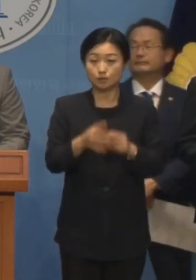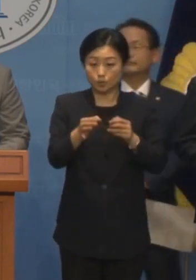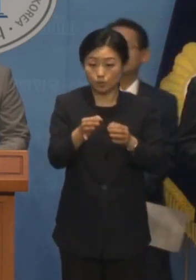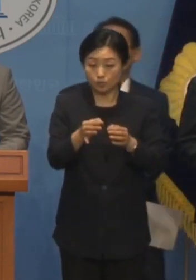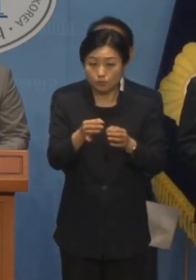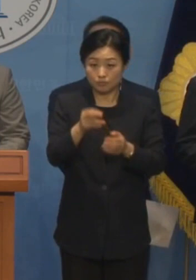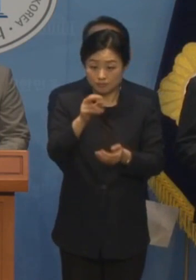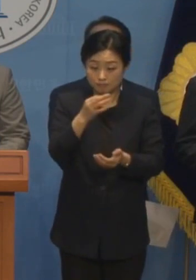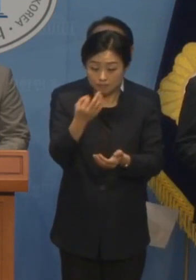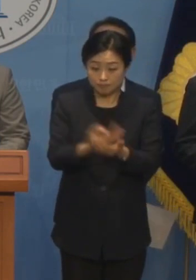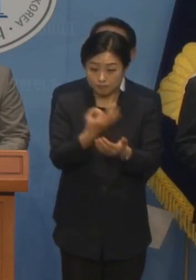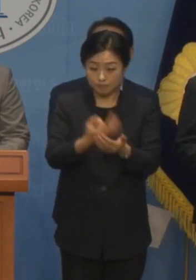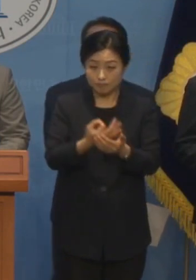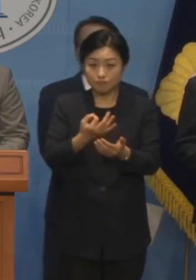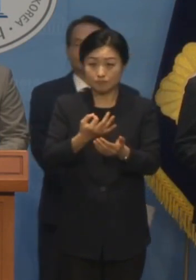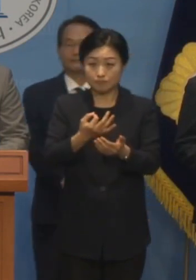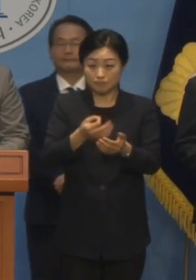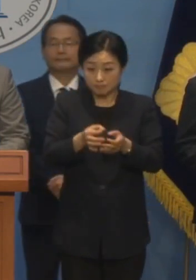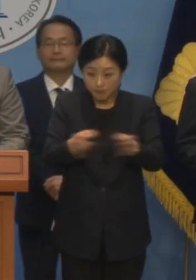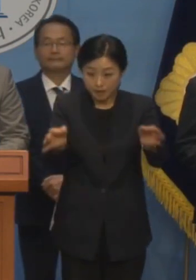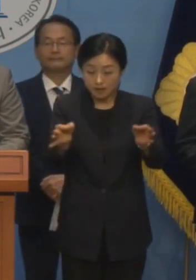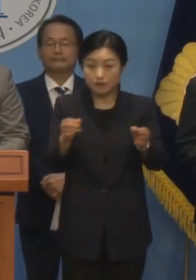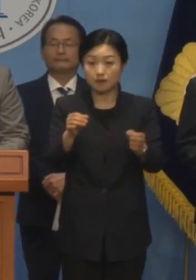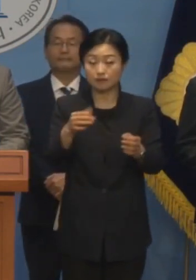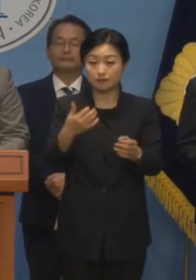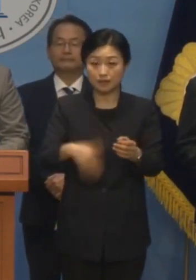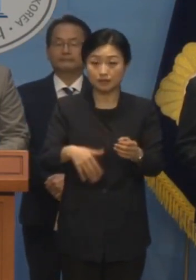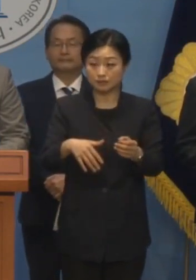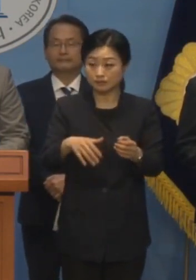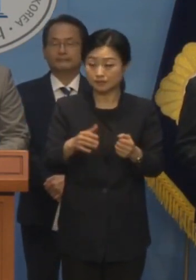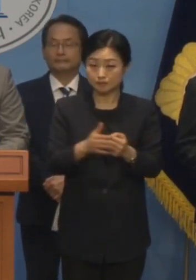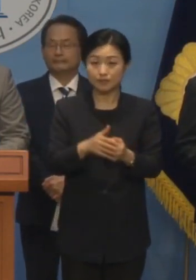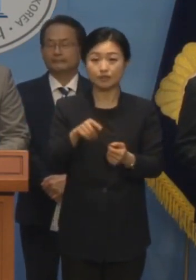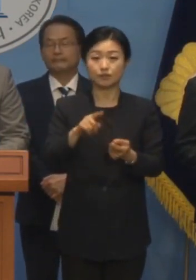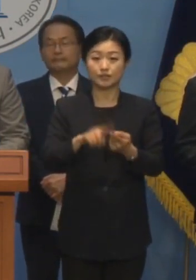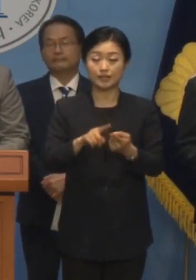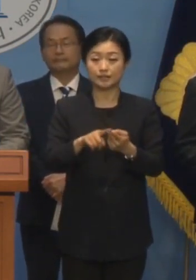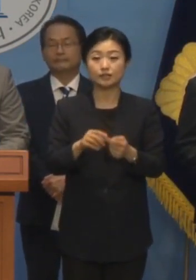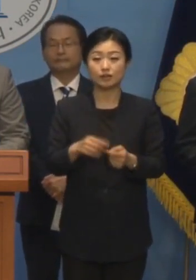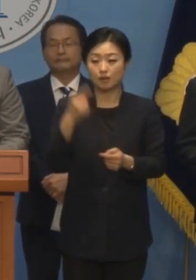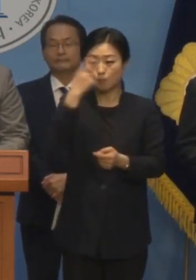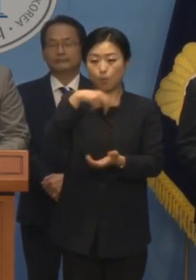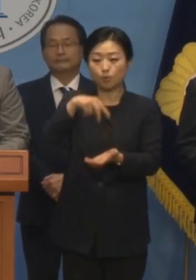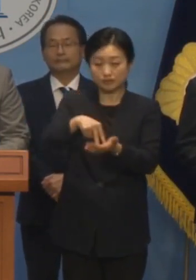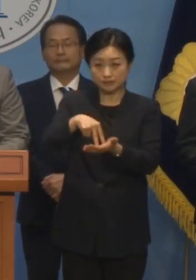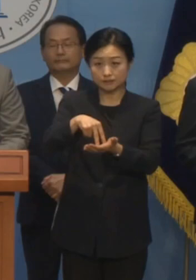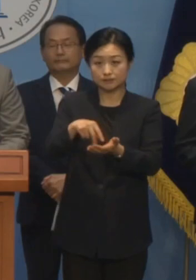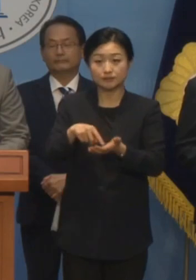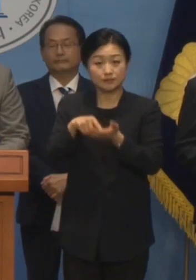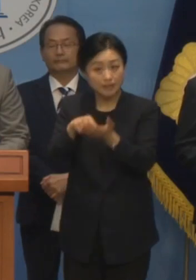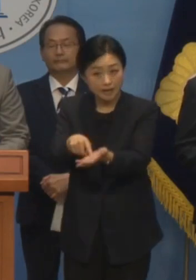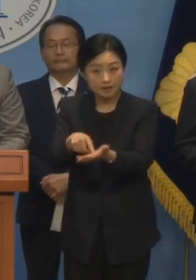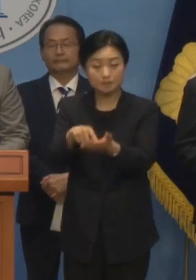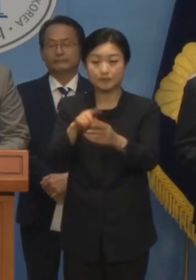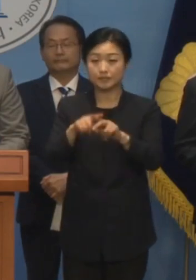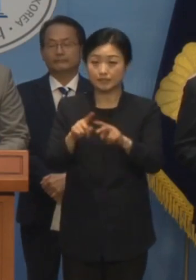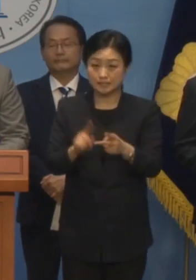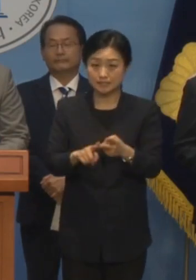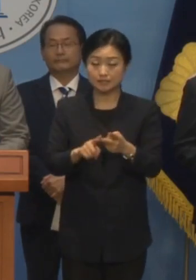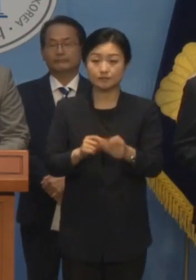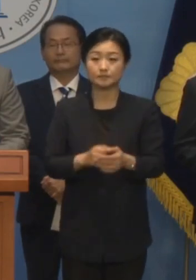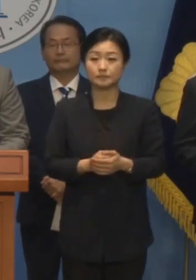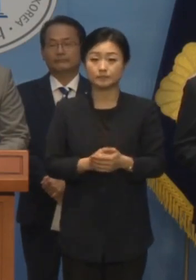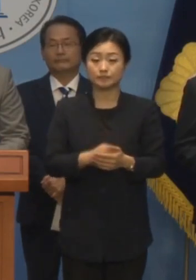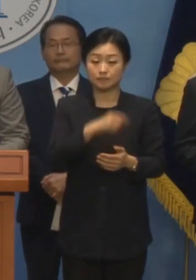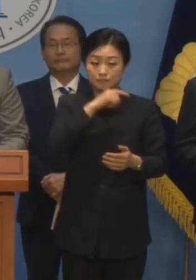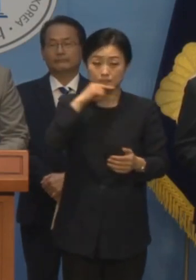대해 신탁이나 보증보험의 가입을 요구하거나 전자금융업자로서 등록된 팀원과 위메프의 지위